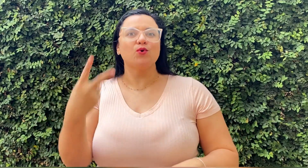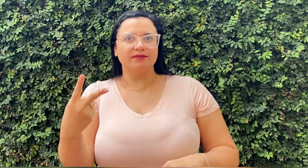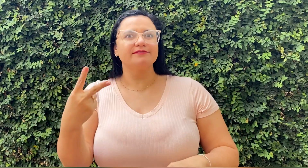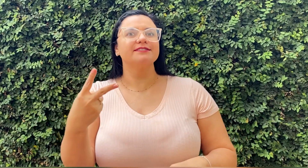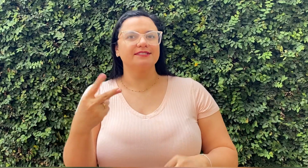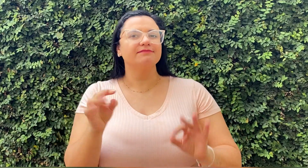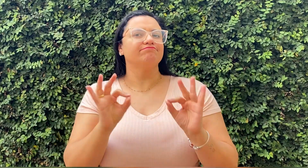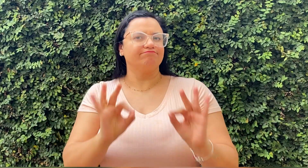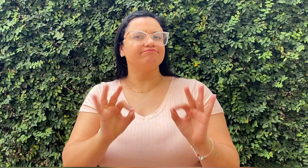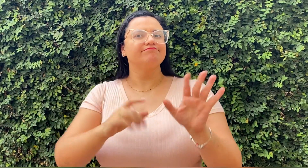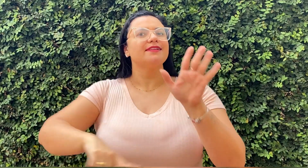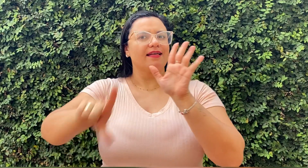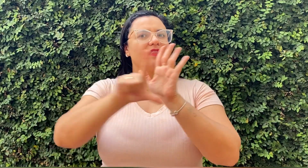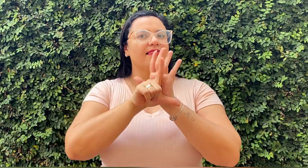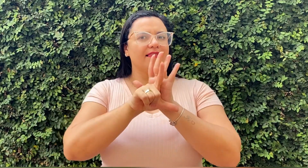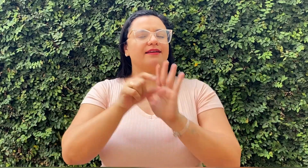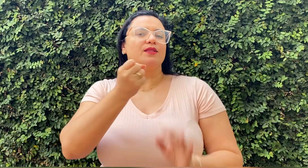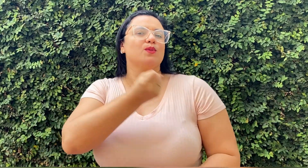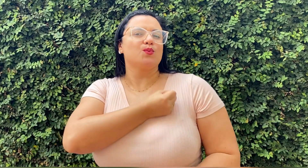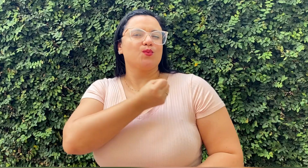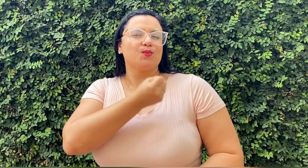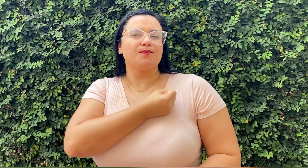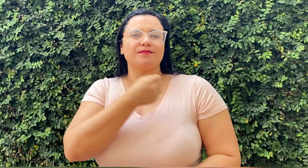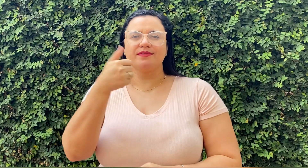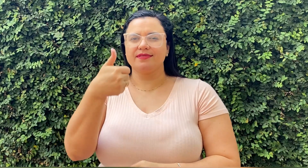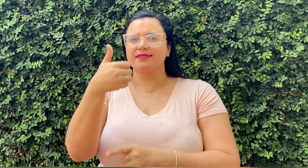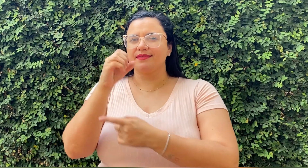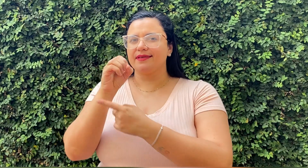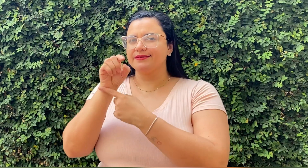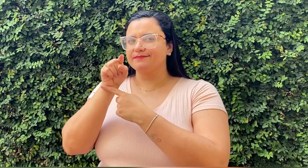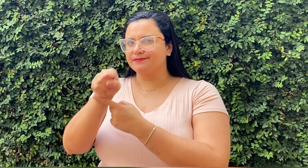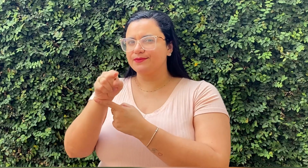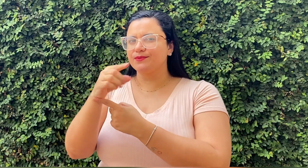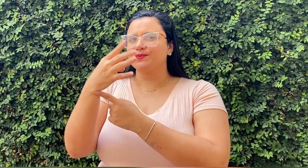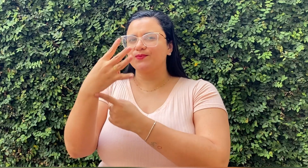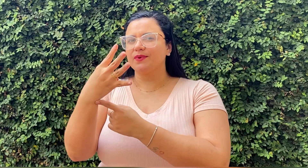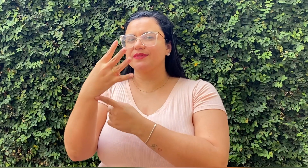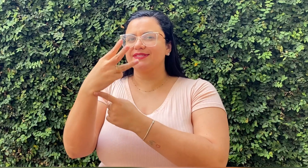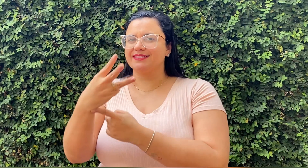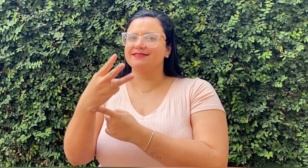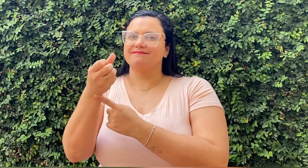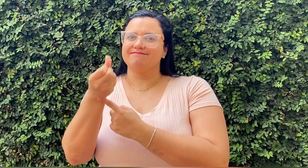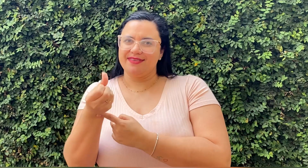Então, a Libras ela é reconhecida pela Lei 10.436.